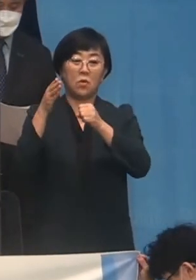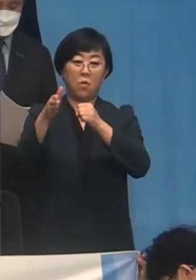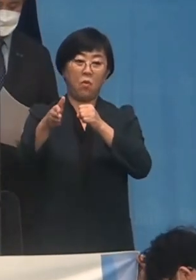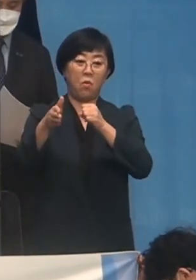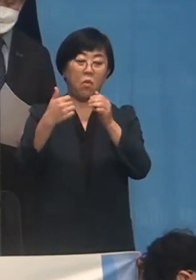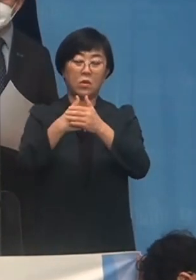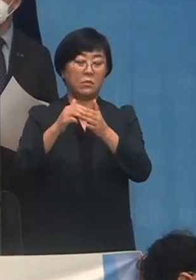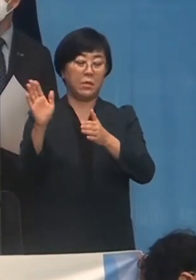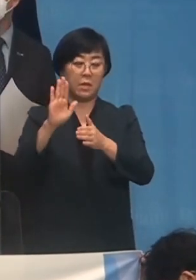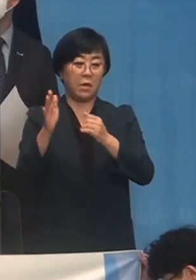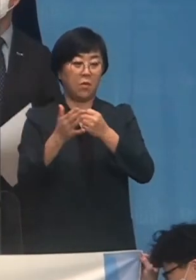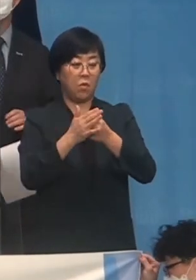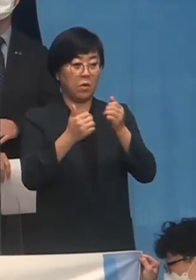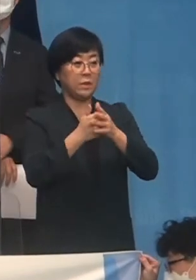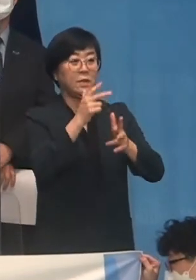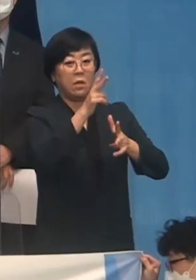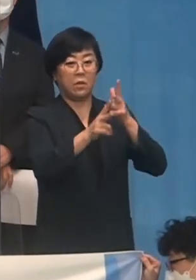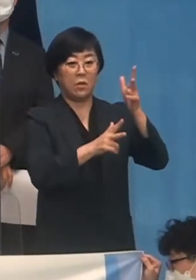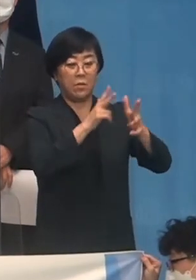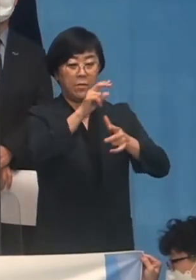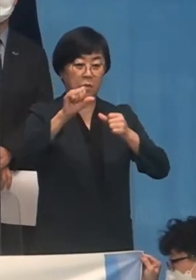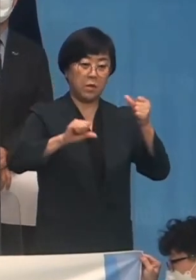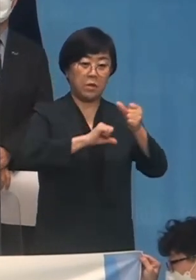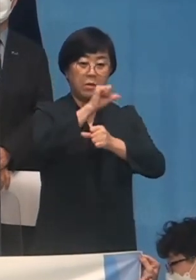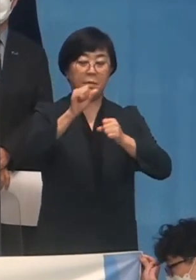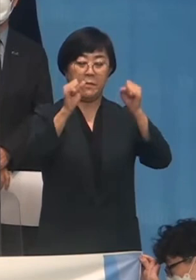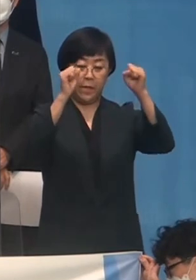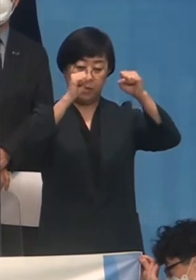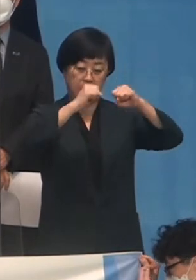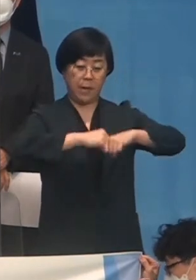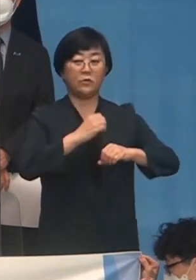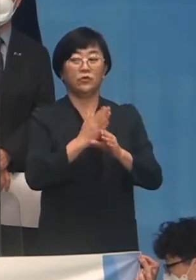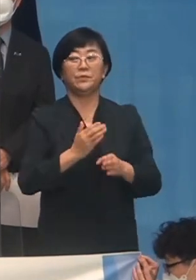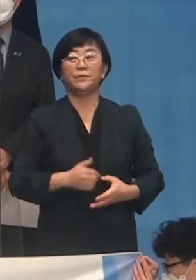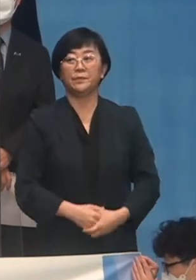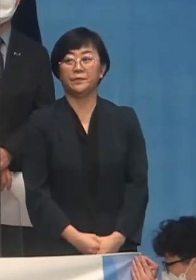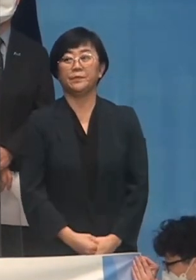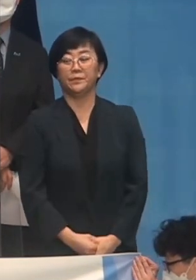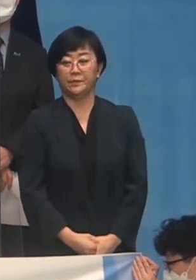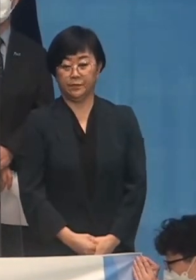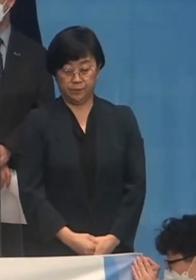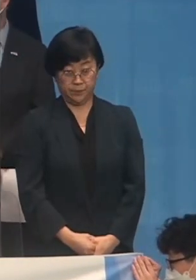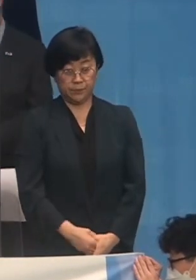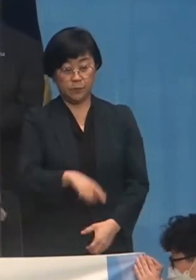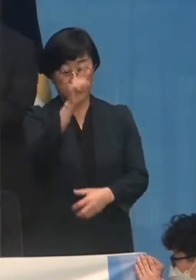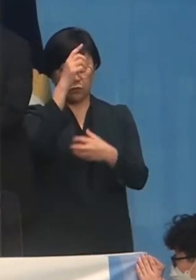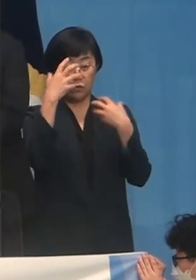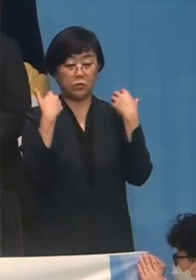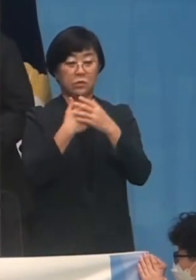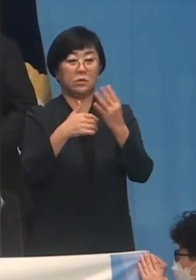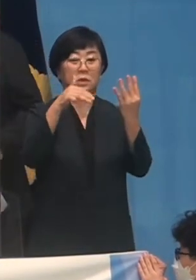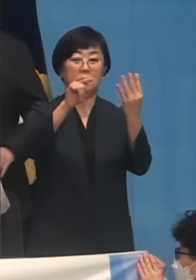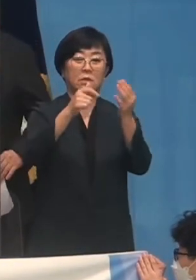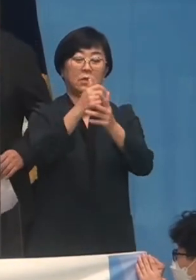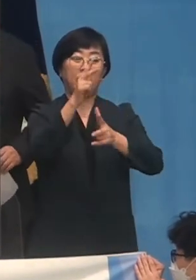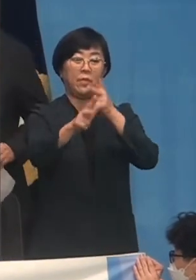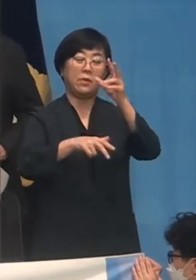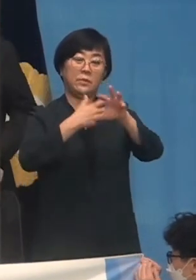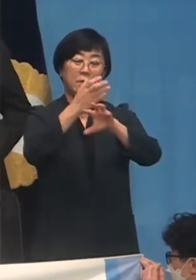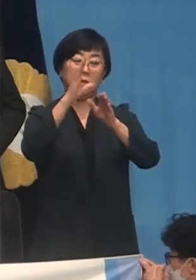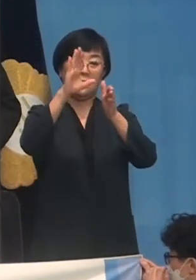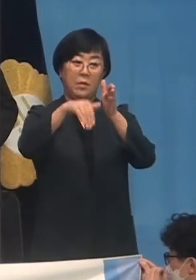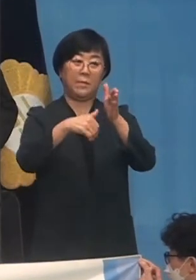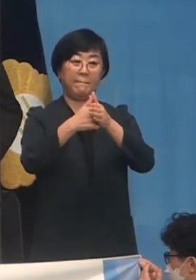기피하고 원전 산업 생태계는 망가져가고 있습니다. 정부는 4차 산업시대